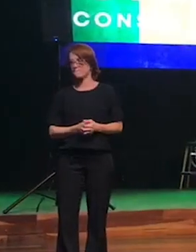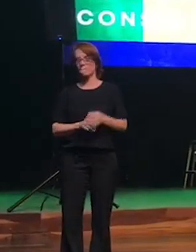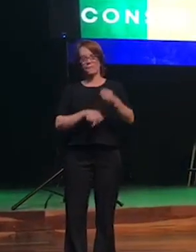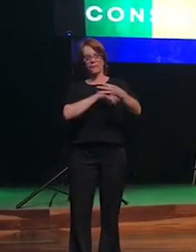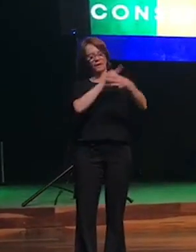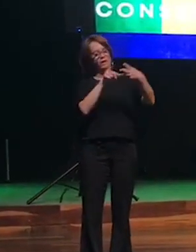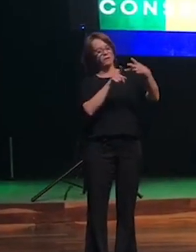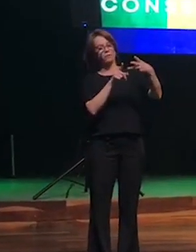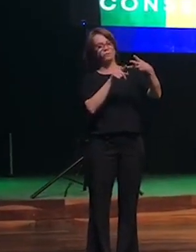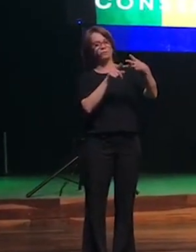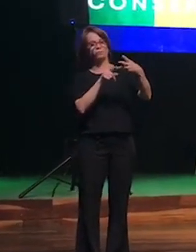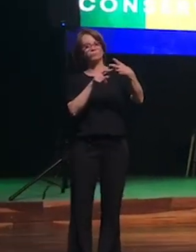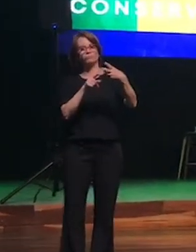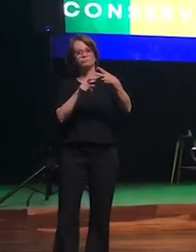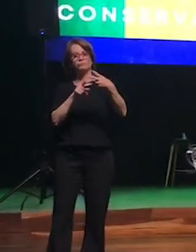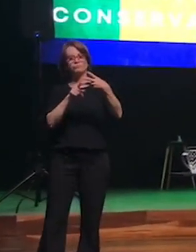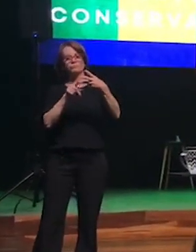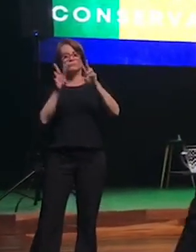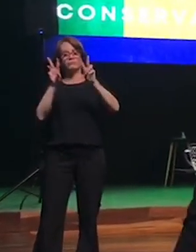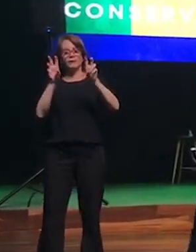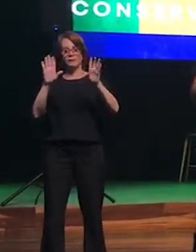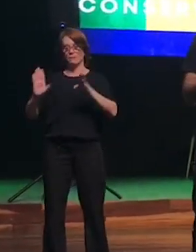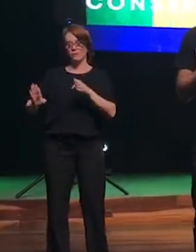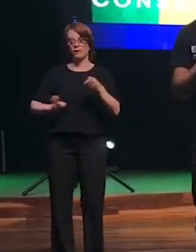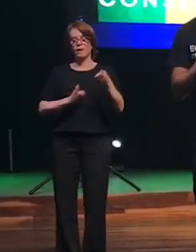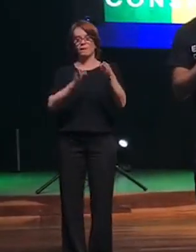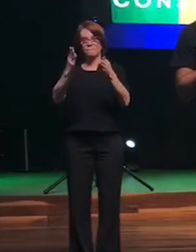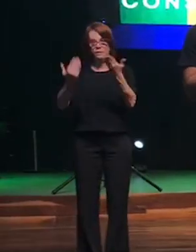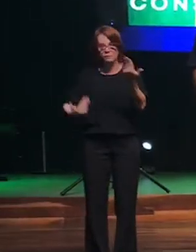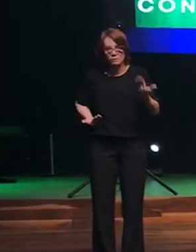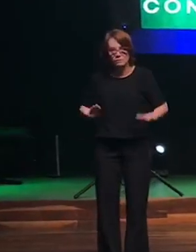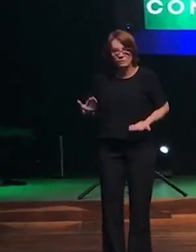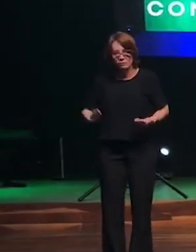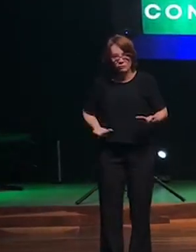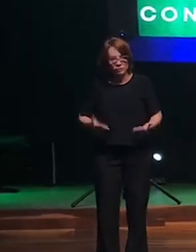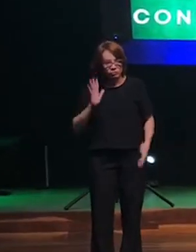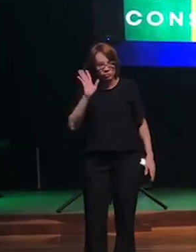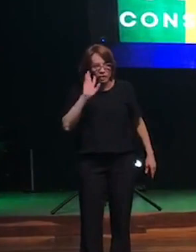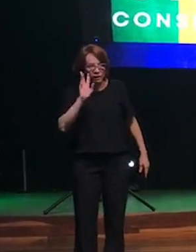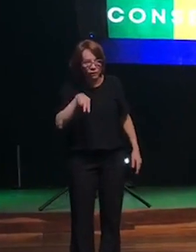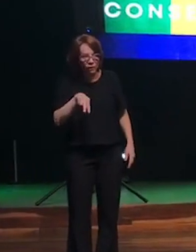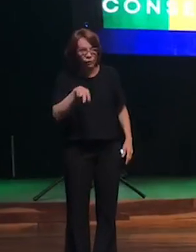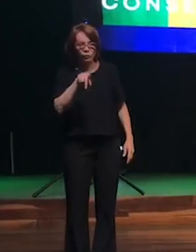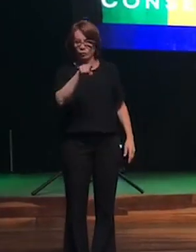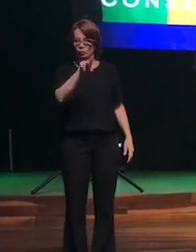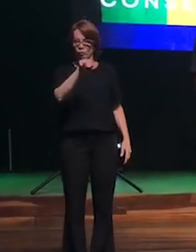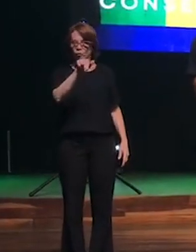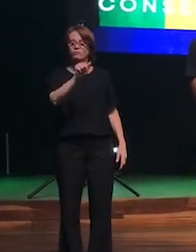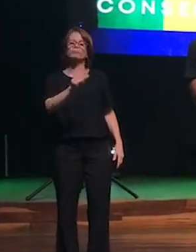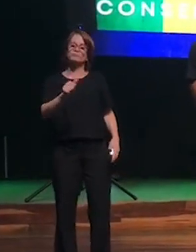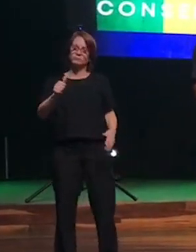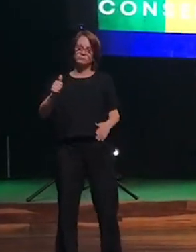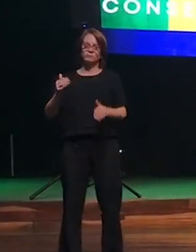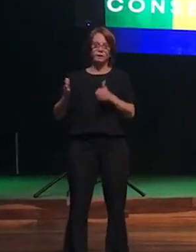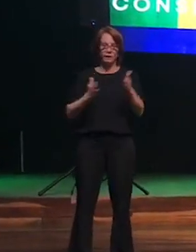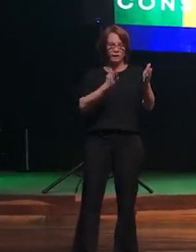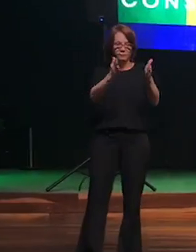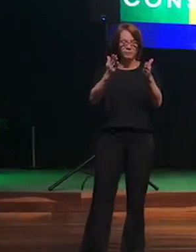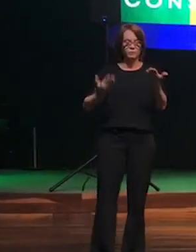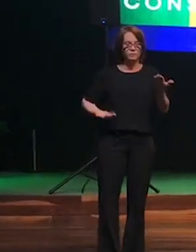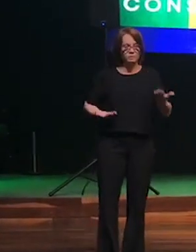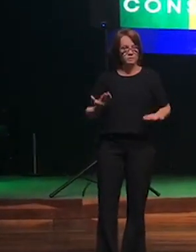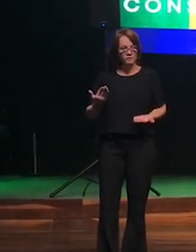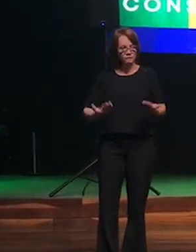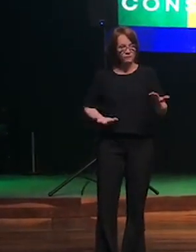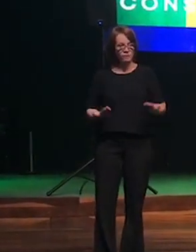Mais um livro, O Caminho da Servidão. Já leu? O Caminho da Servidão. O